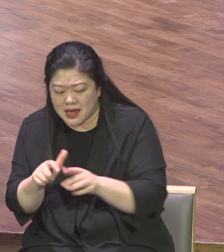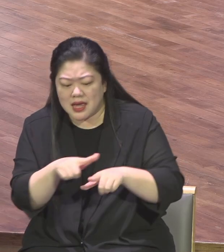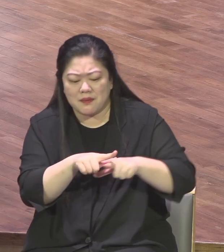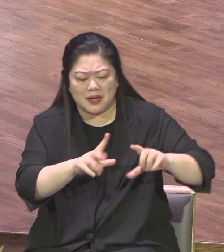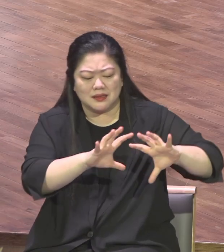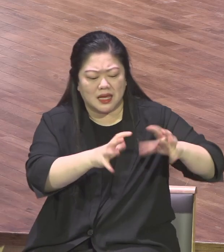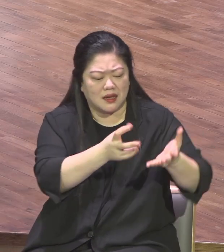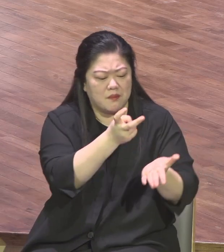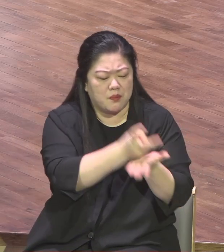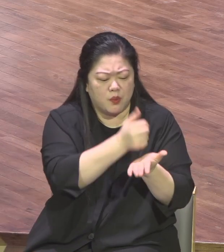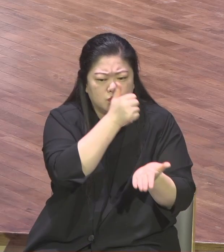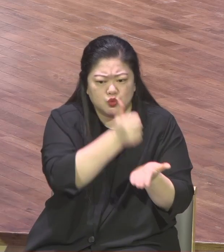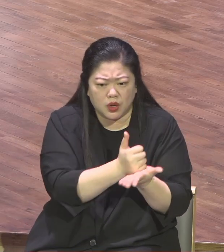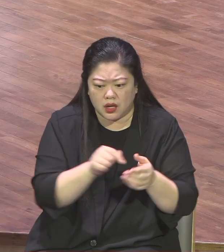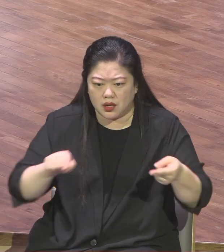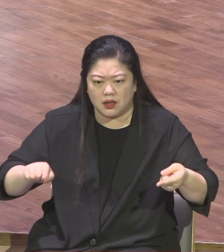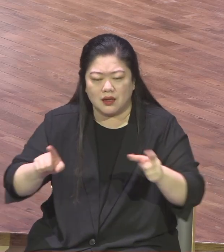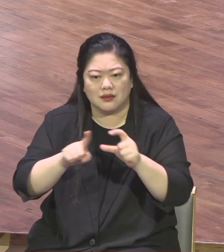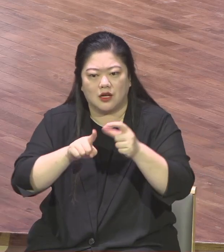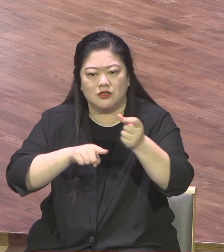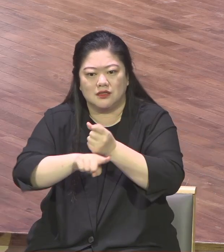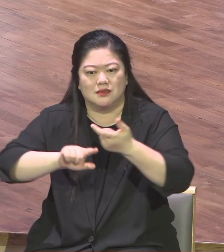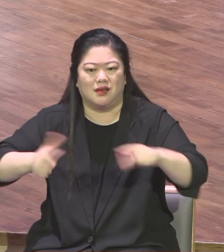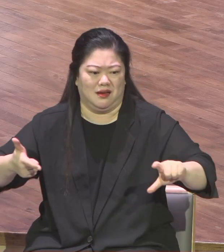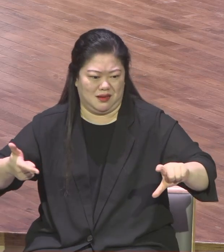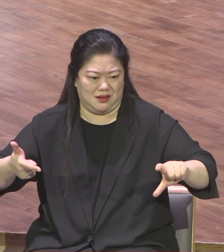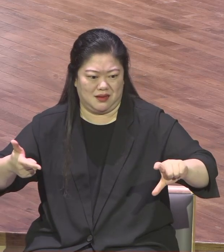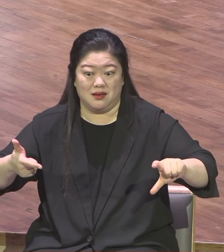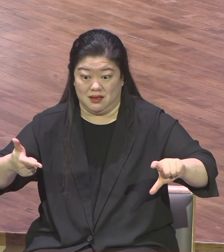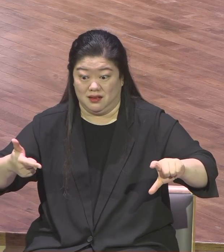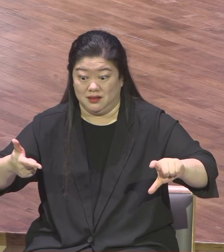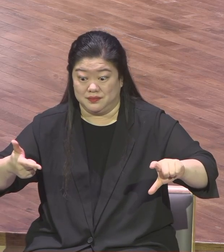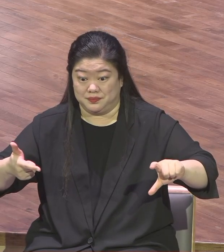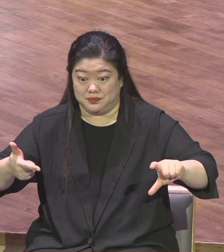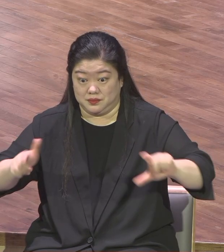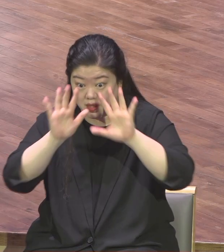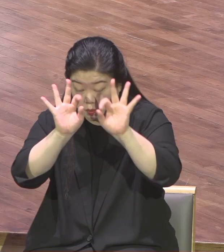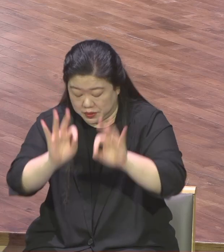말하는 죄의 본질과는 다릅니다. 잘 들으세요.